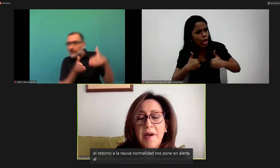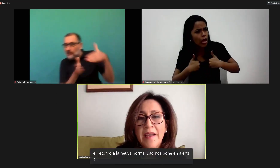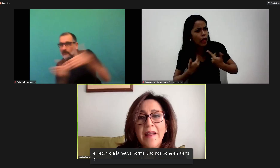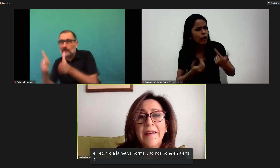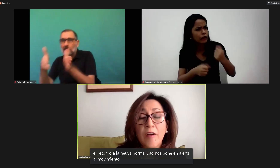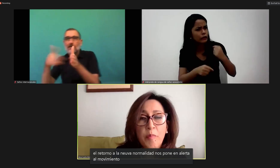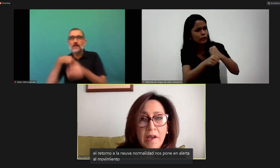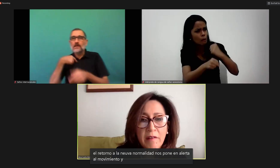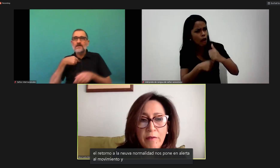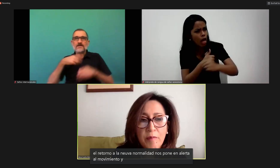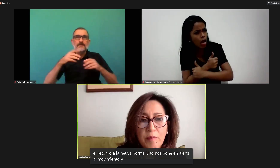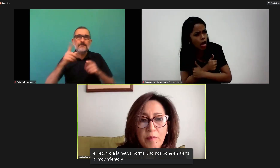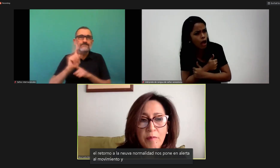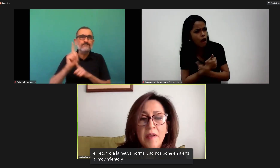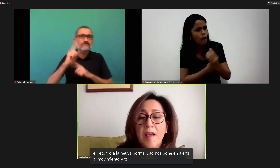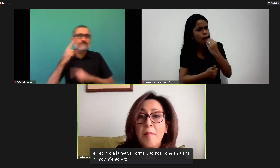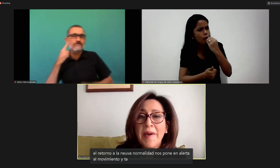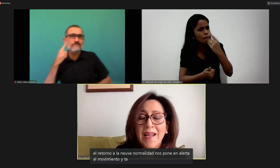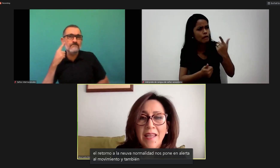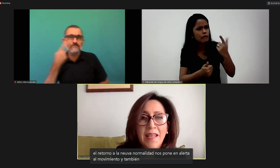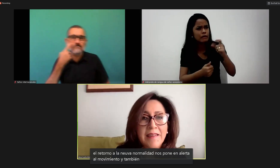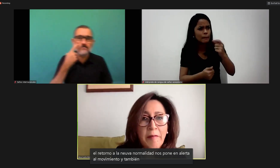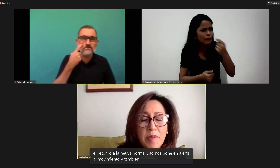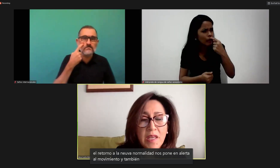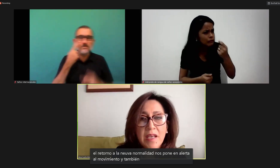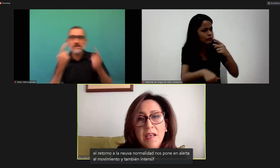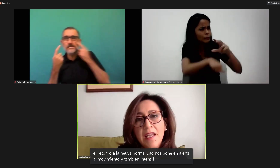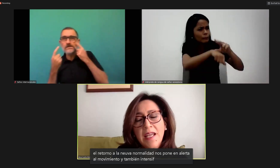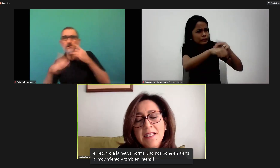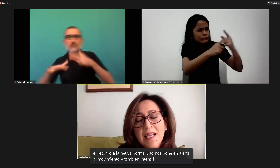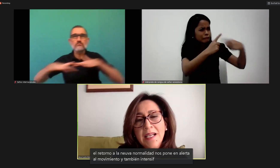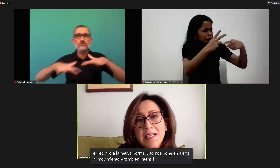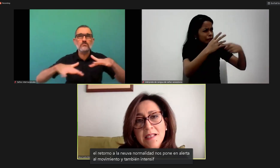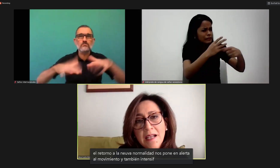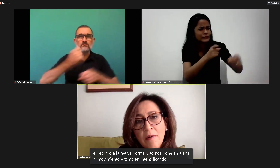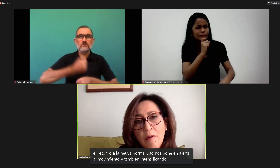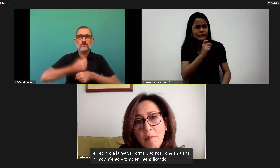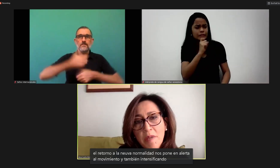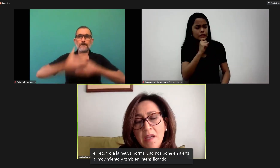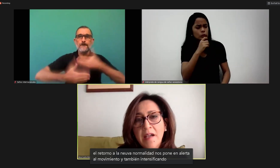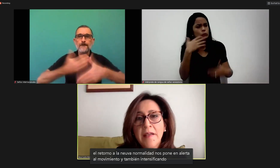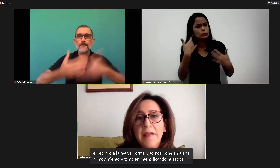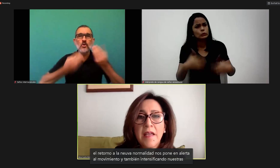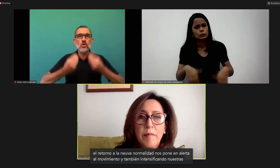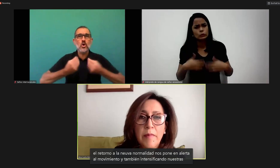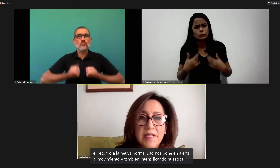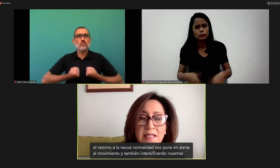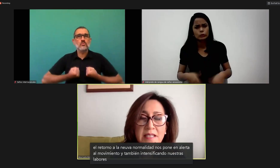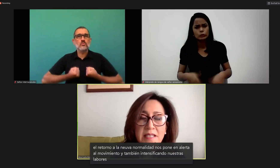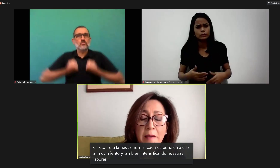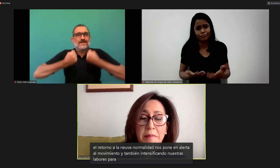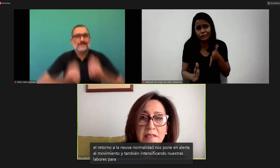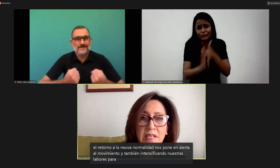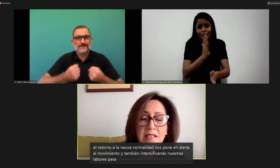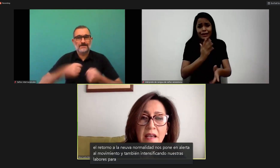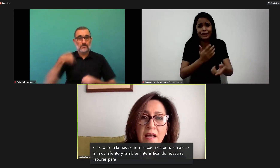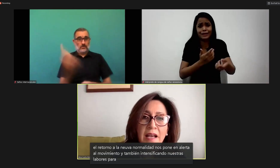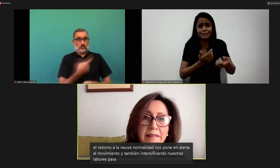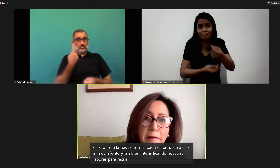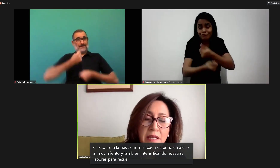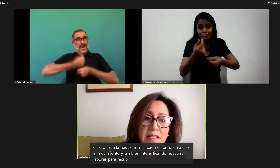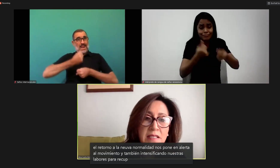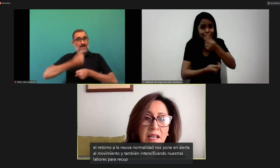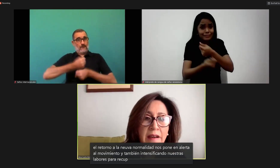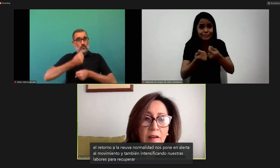labores para recopilar información, para que también esa crisis económica sea visibilizada